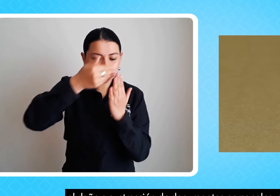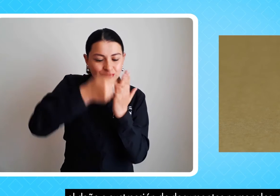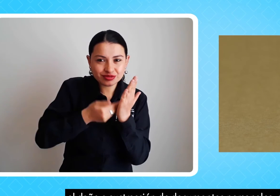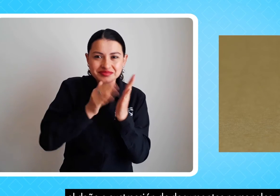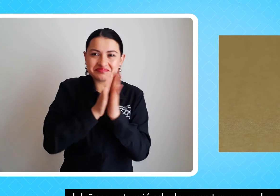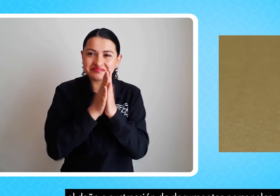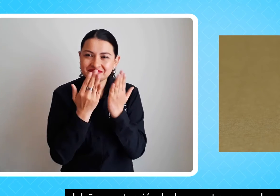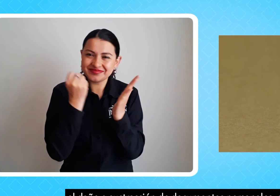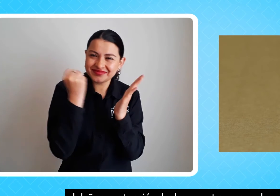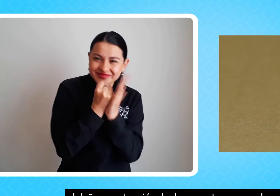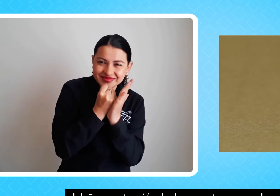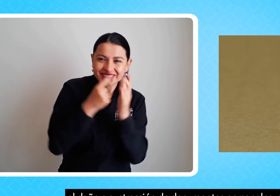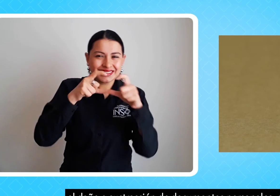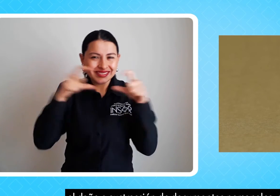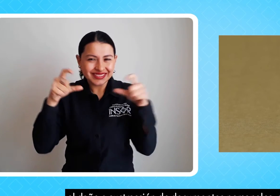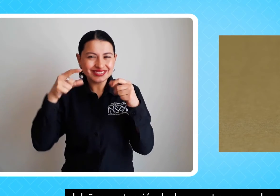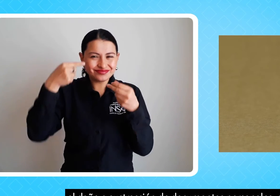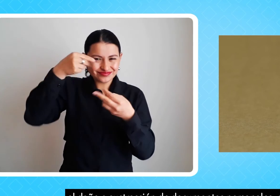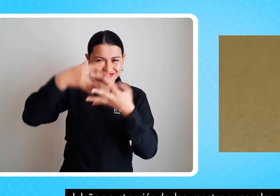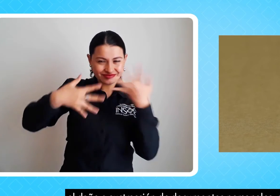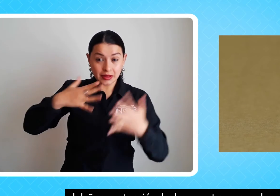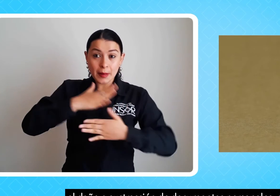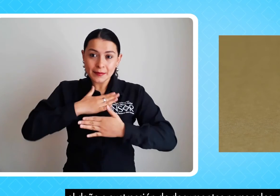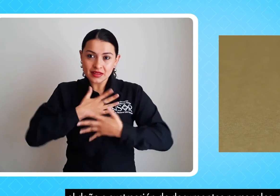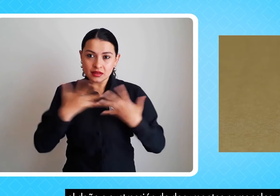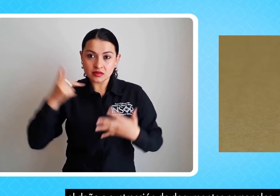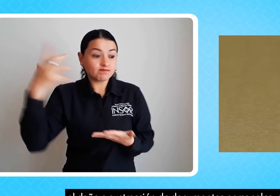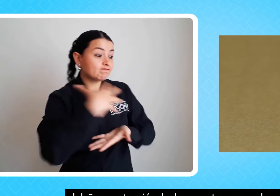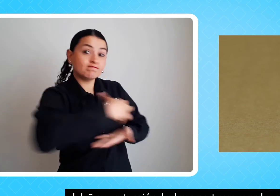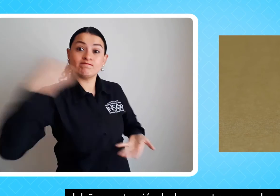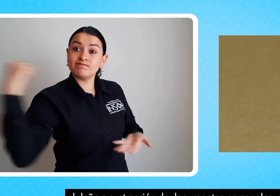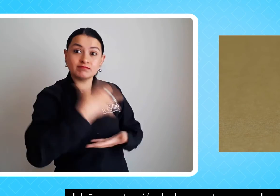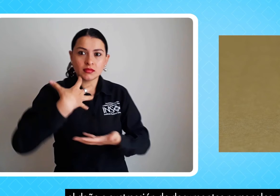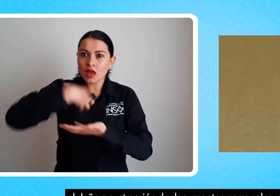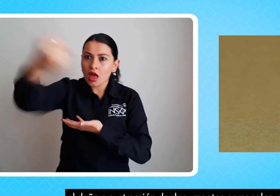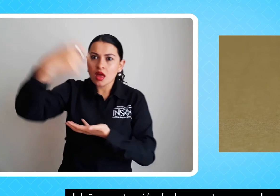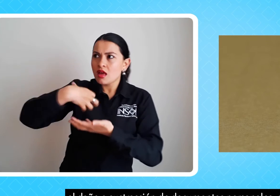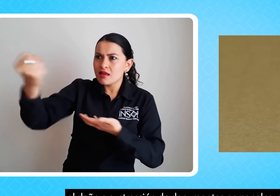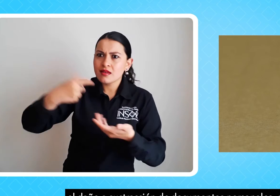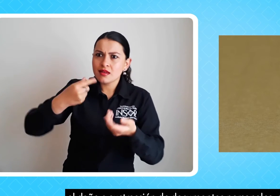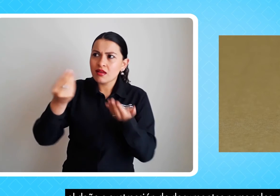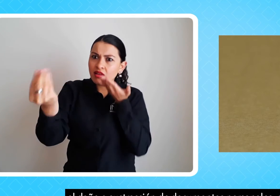El daño o sustracción de documentos personales, entre otros.